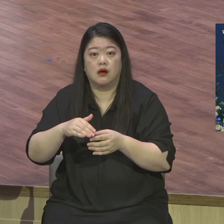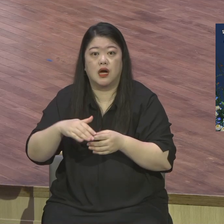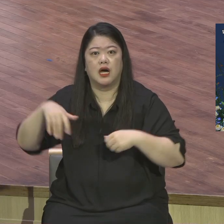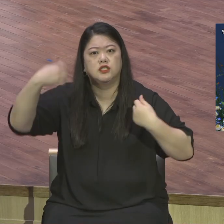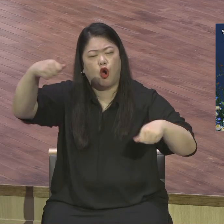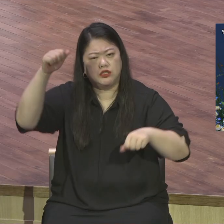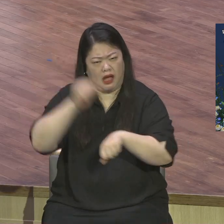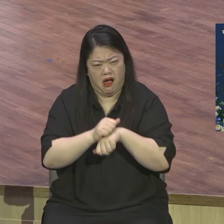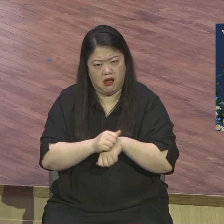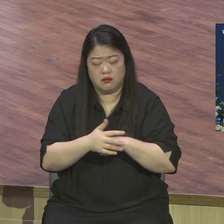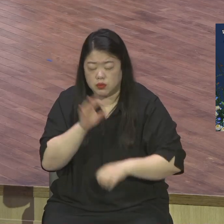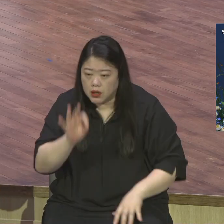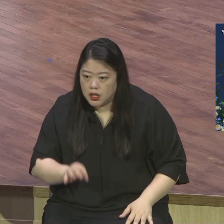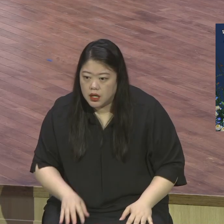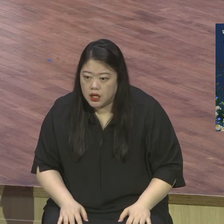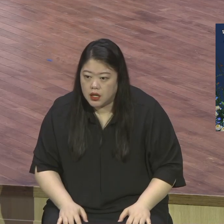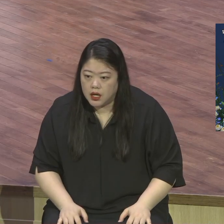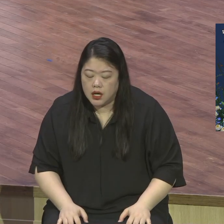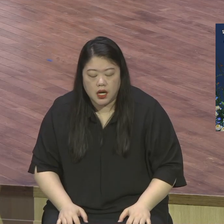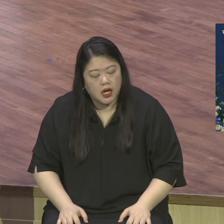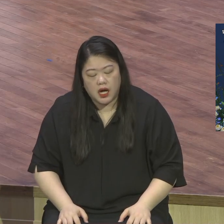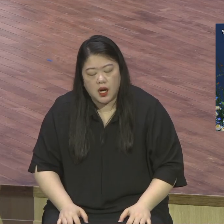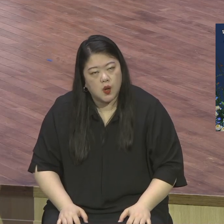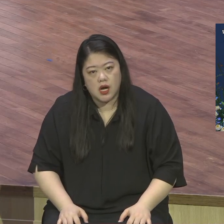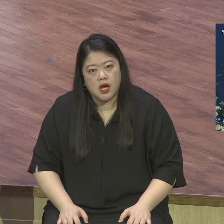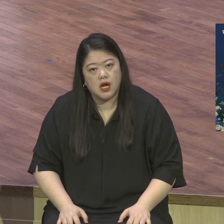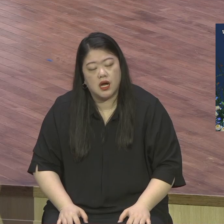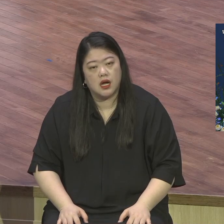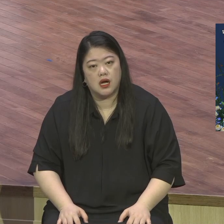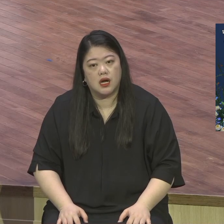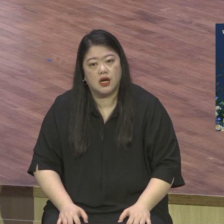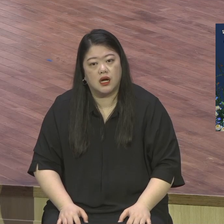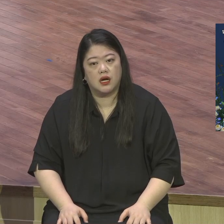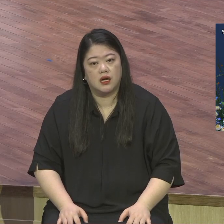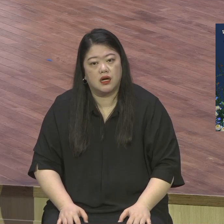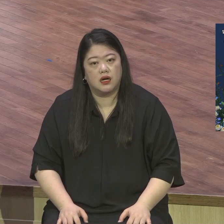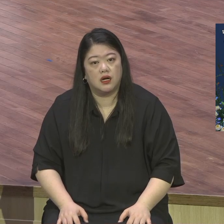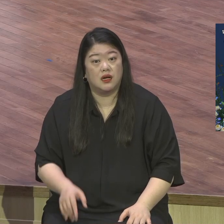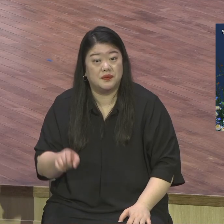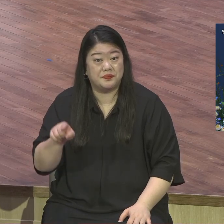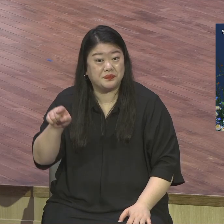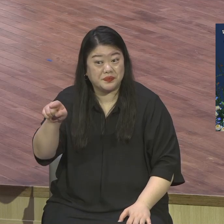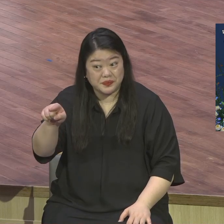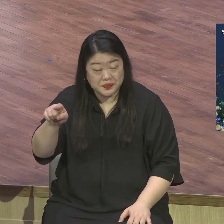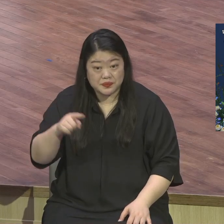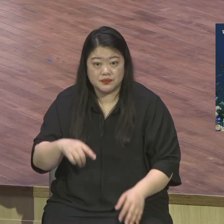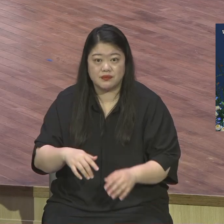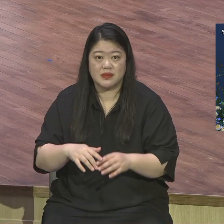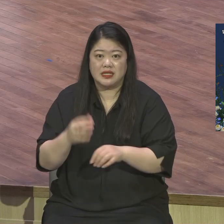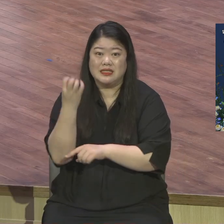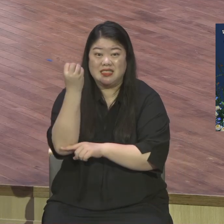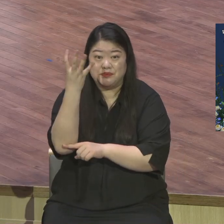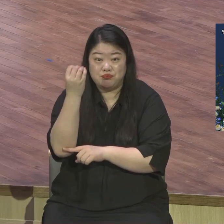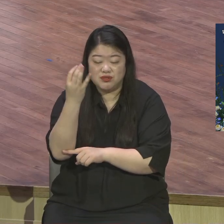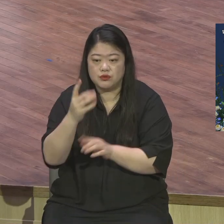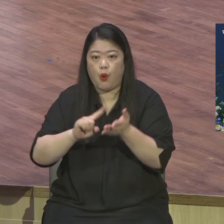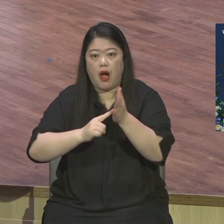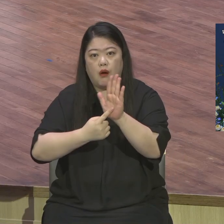동방신교야 이게 보니까 신문에다 대문짝같이 막 전면에 다 막 그냥 나고 그러죠.